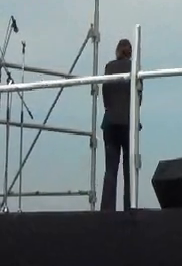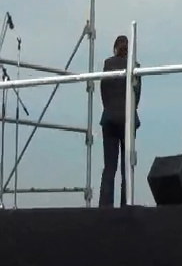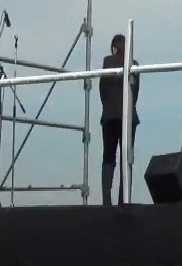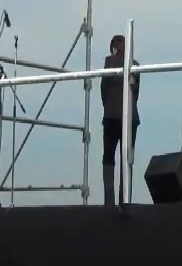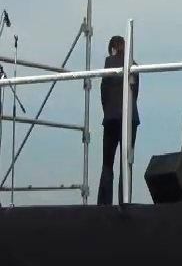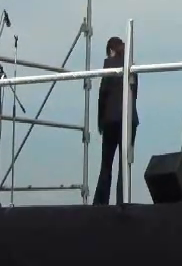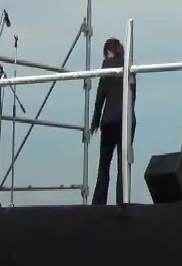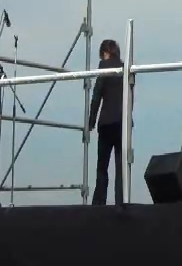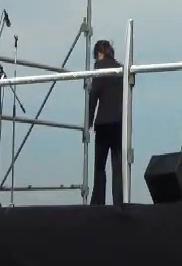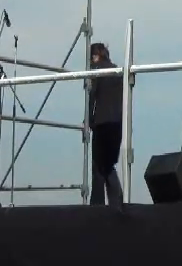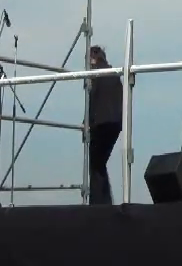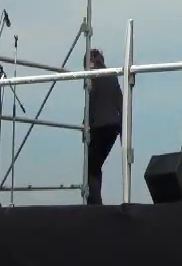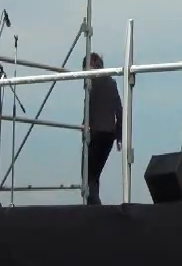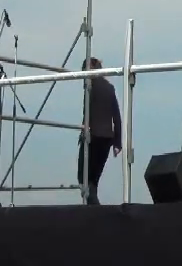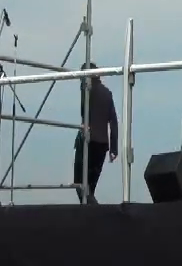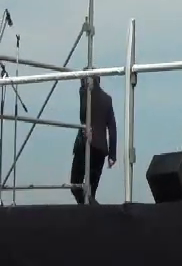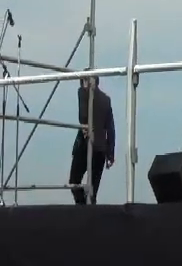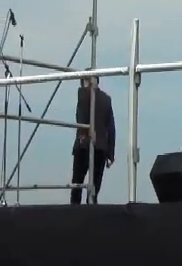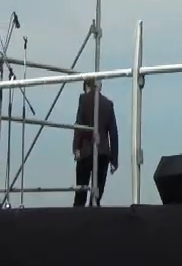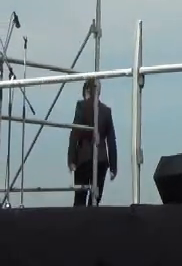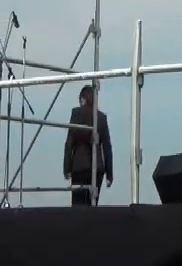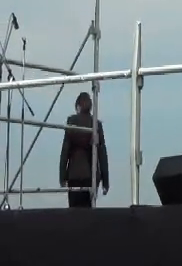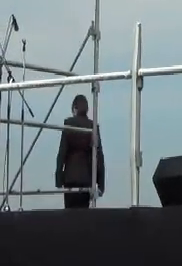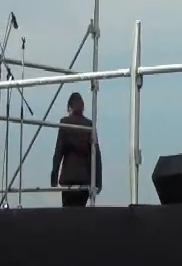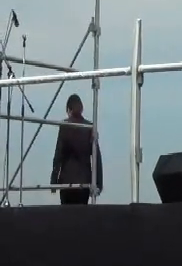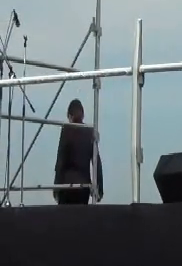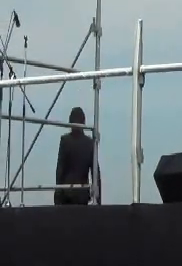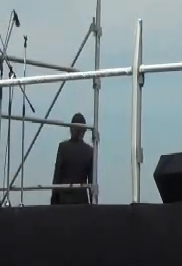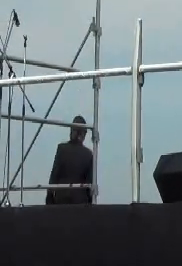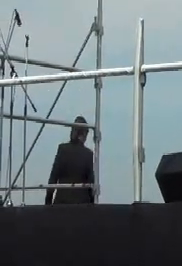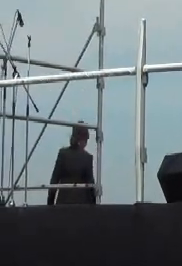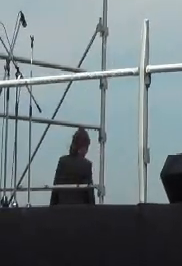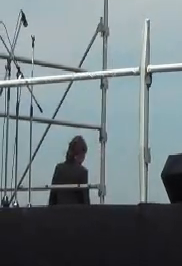天国はない